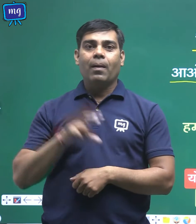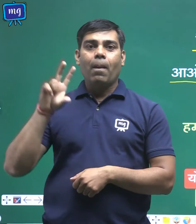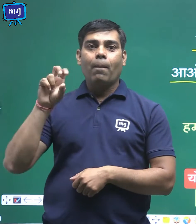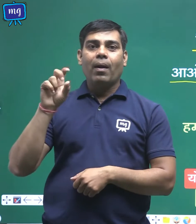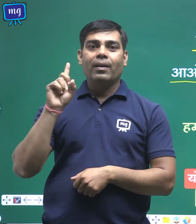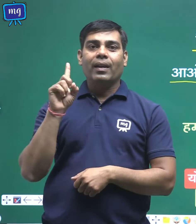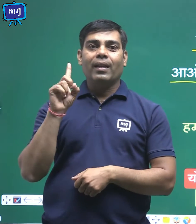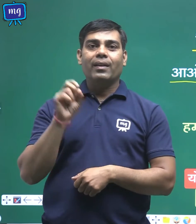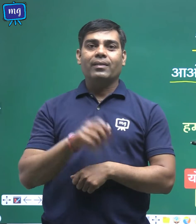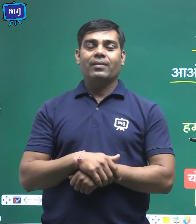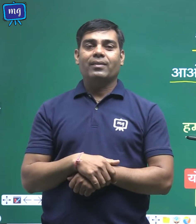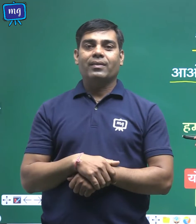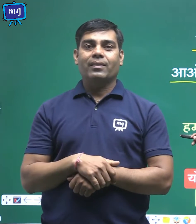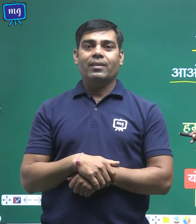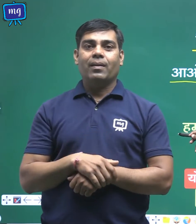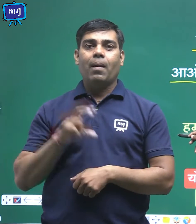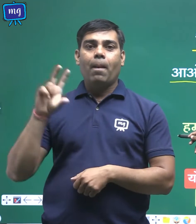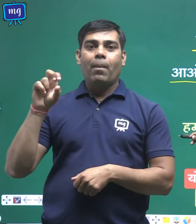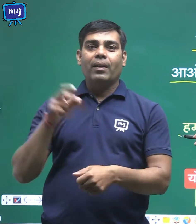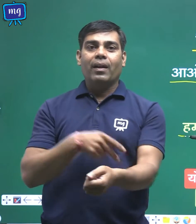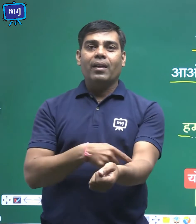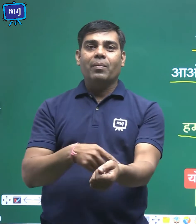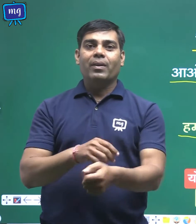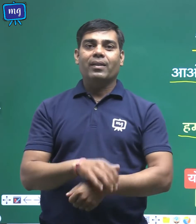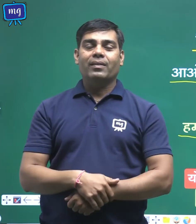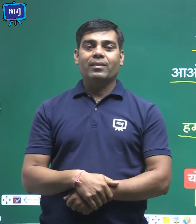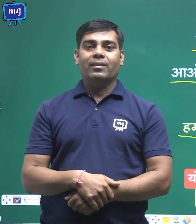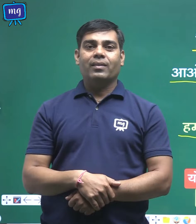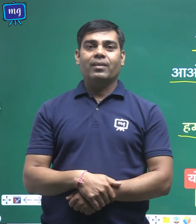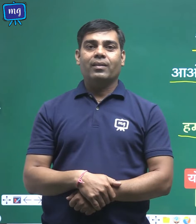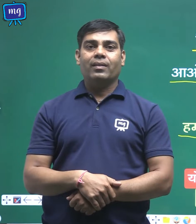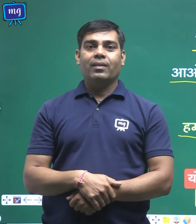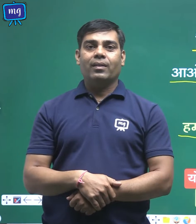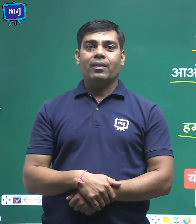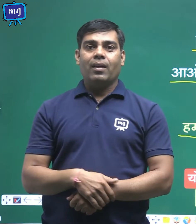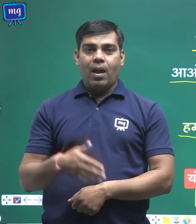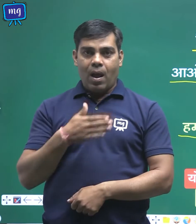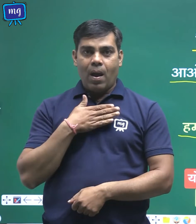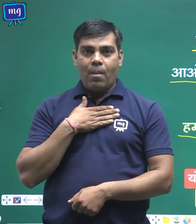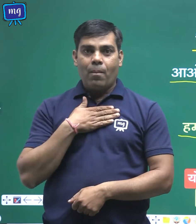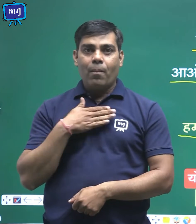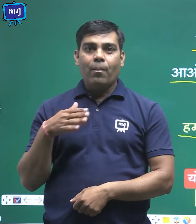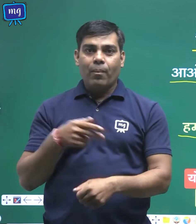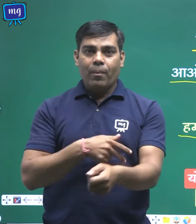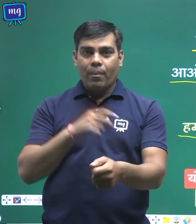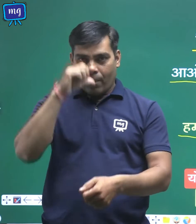पाठ 1। पाठ का नाम है हम भारत के भरत।